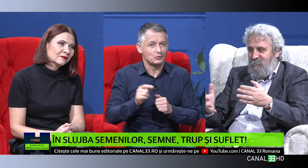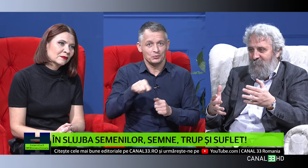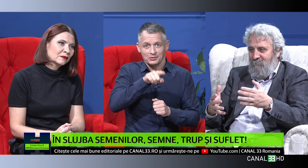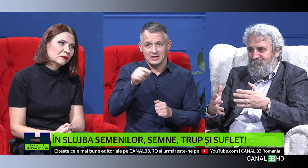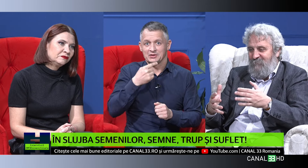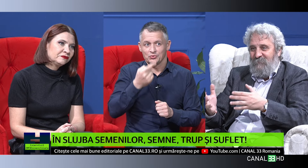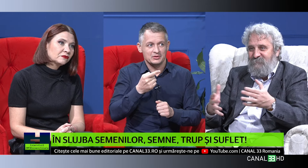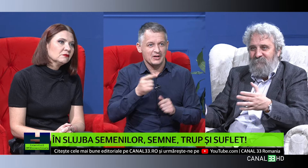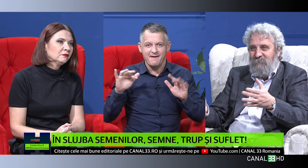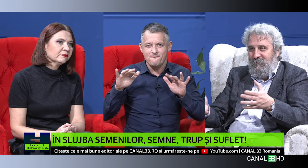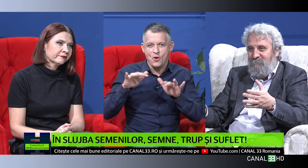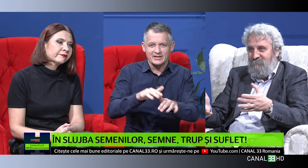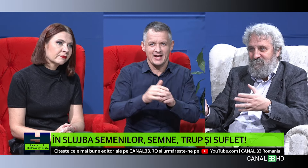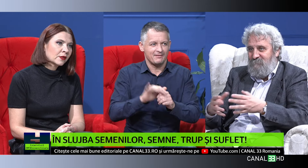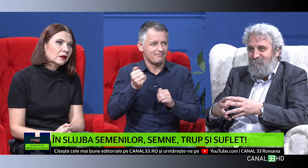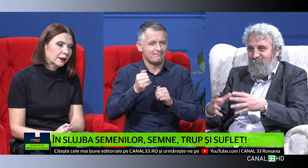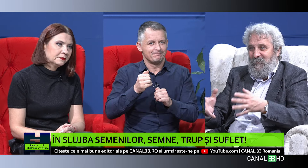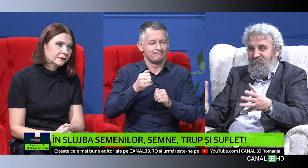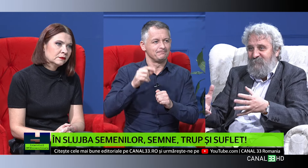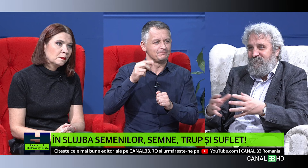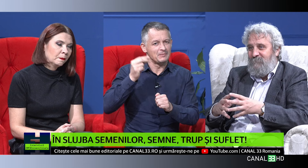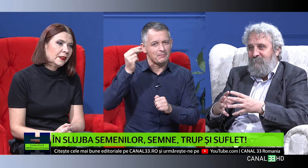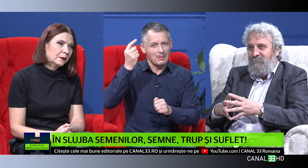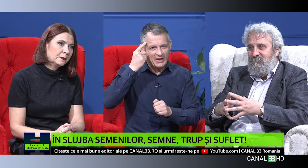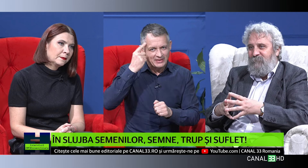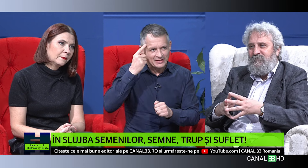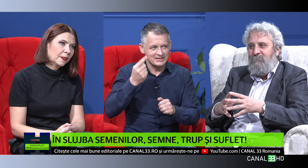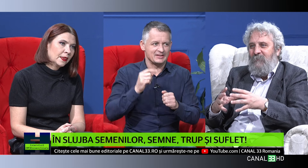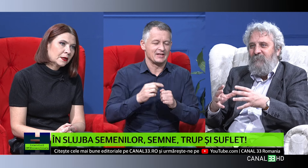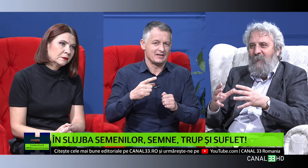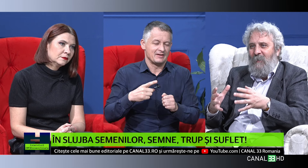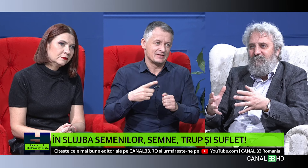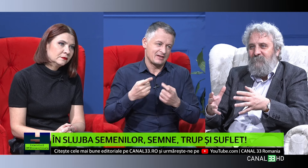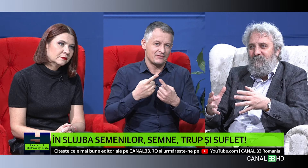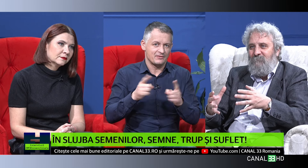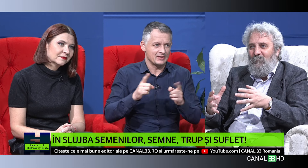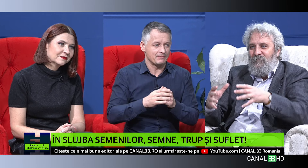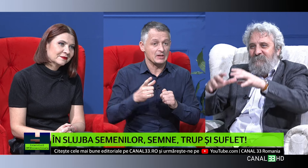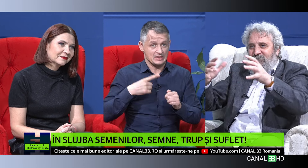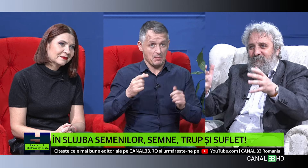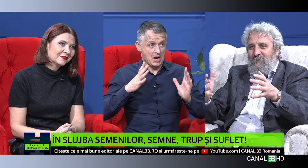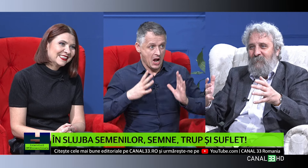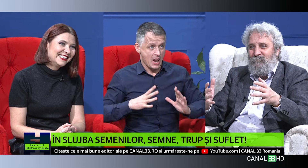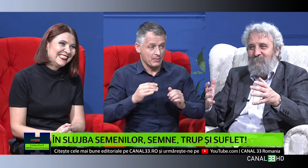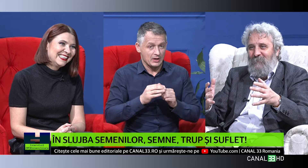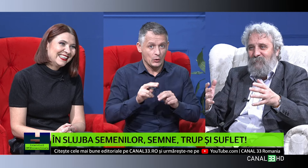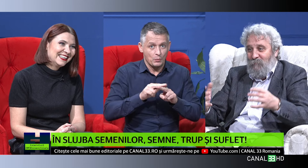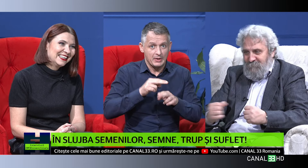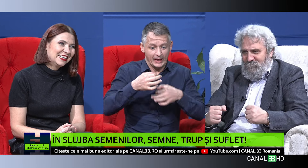influența mentalității e evident. Da. Suntem mai calmi în modalitatea de a ne exprima sau suntem